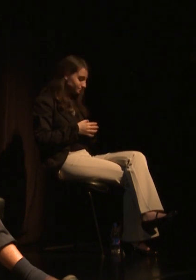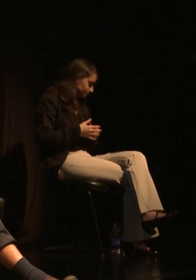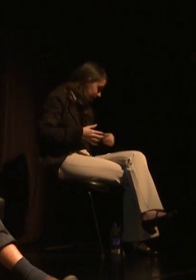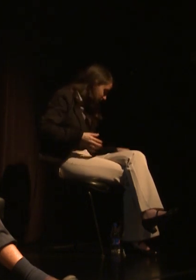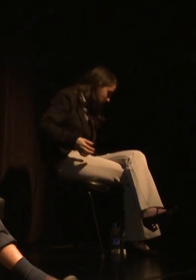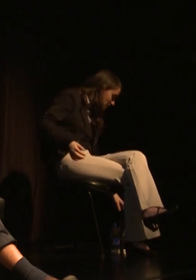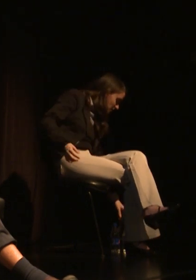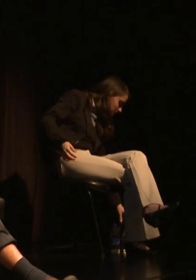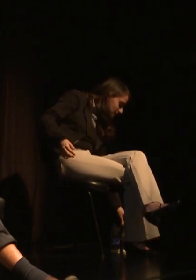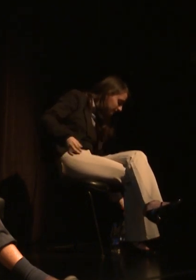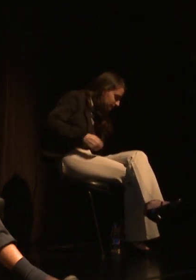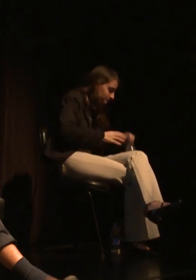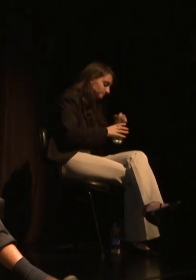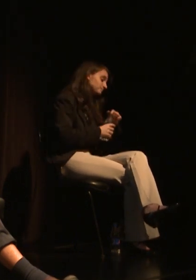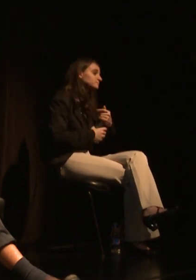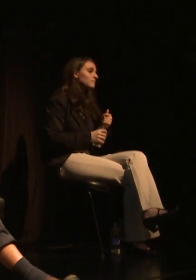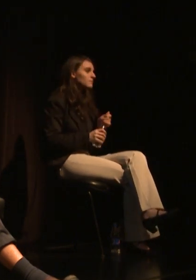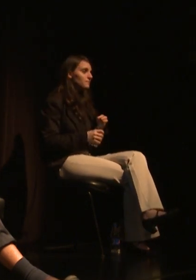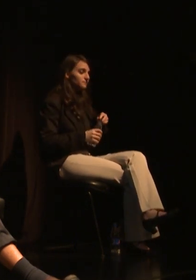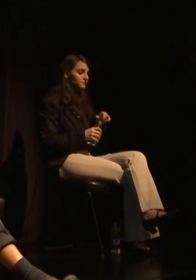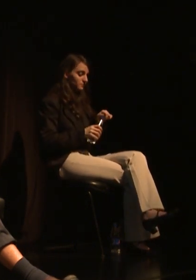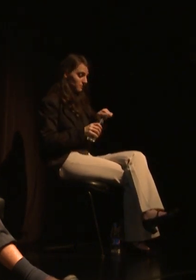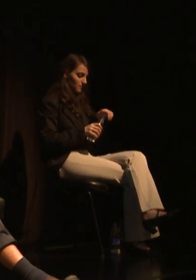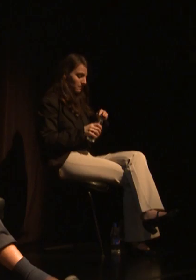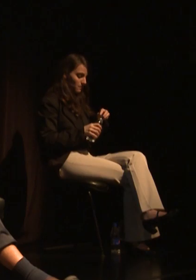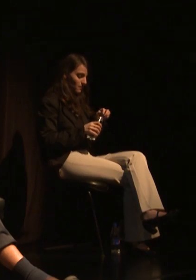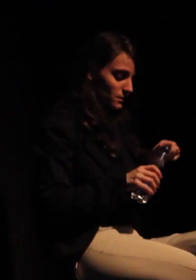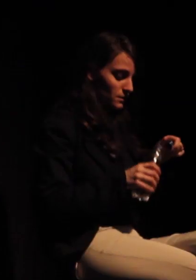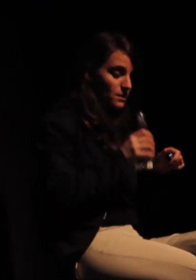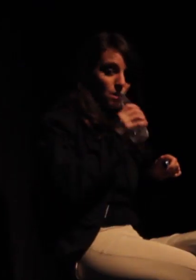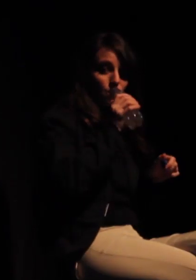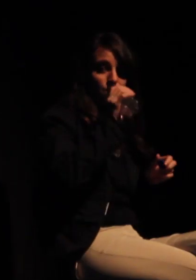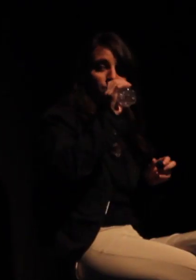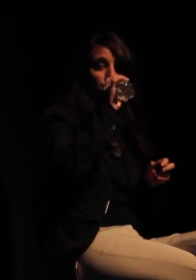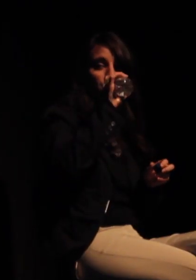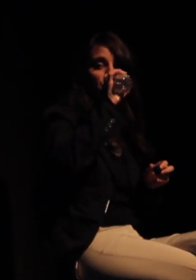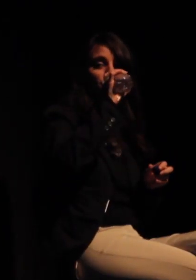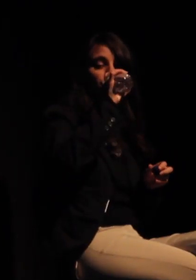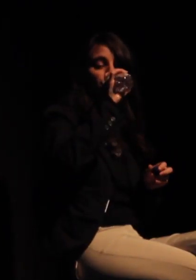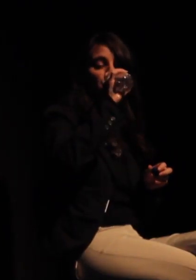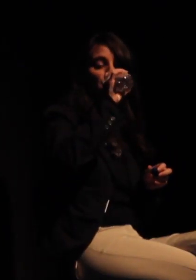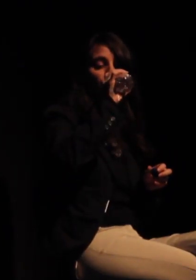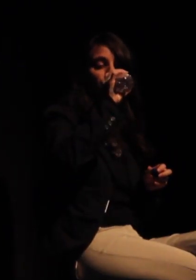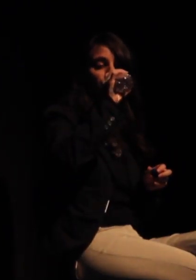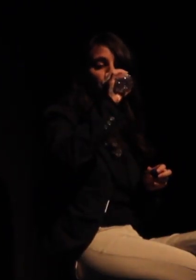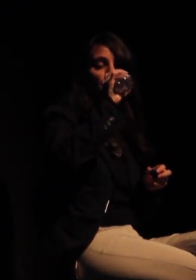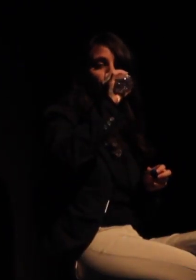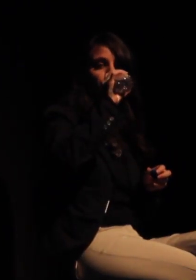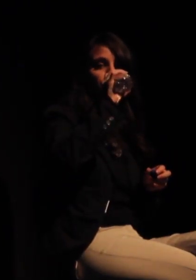Sabe o que é a crônica? É um Instagram. A crônica é um Instagram. Gente, a crônica, nós todos